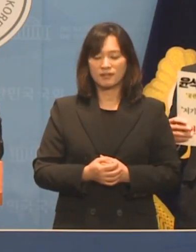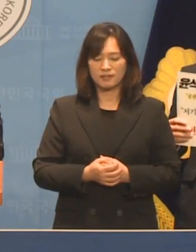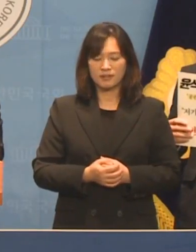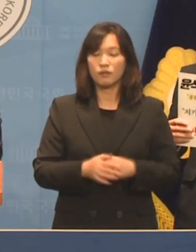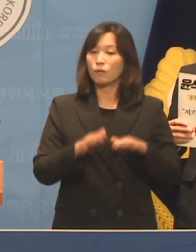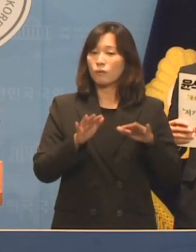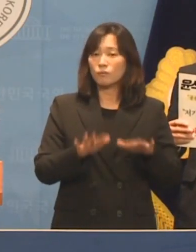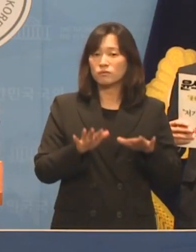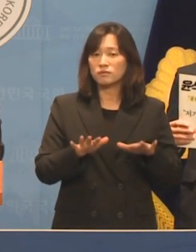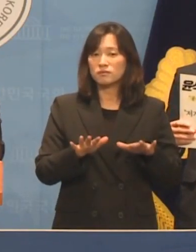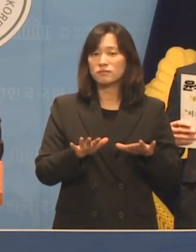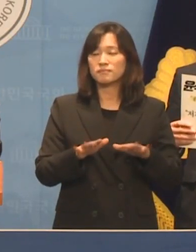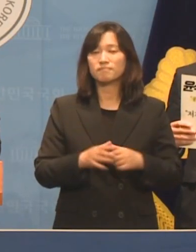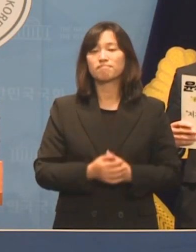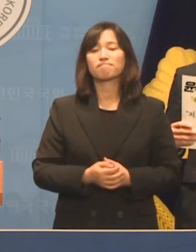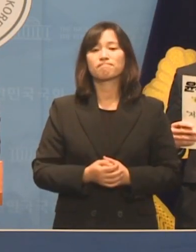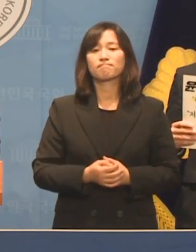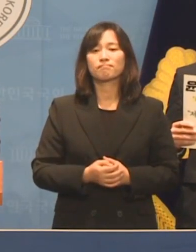오늘